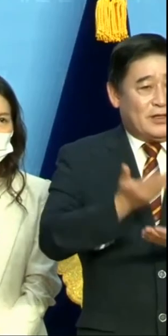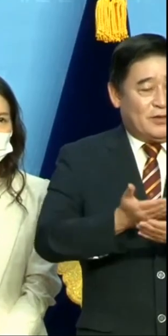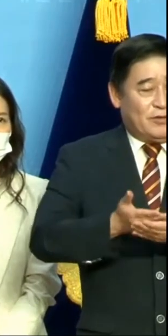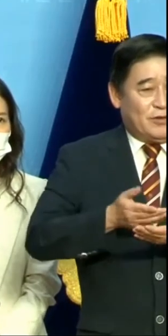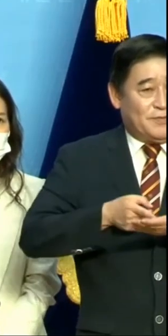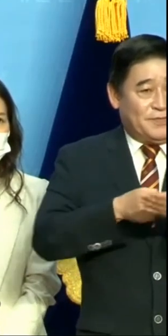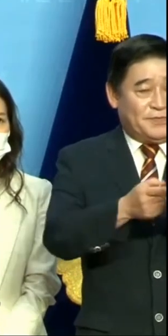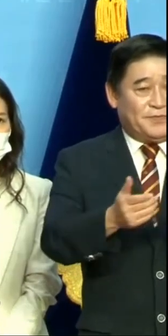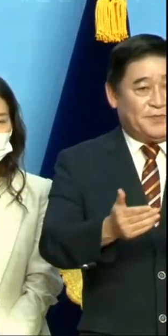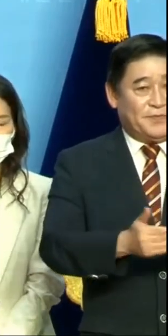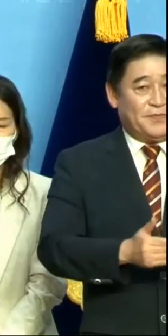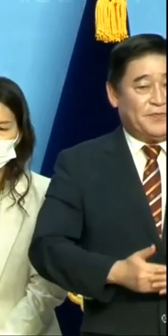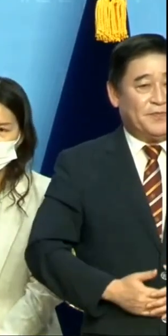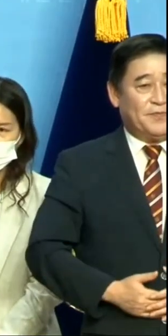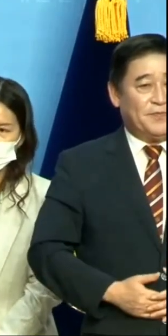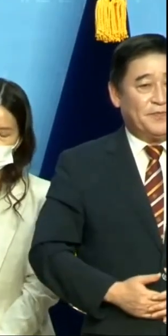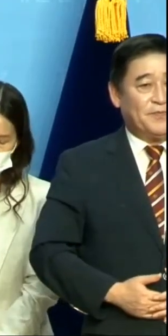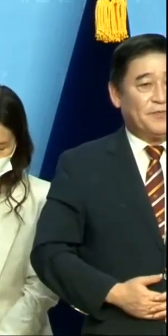바입니다